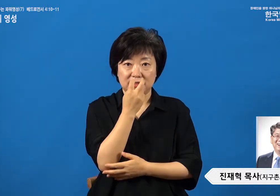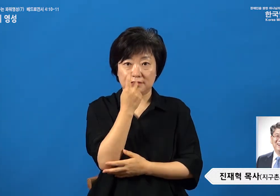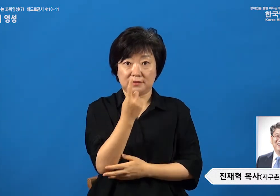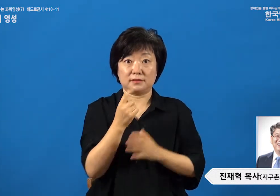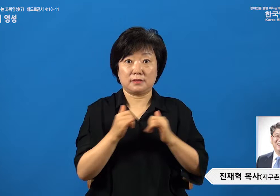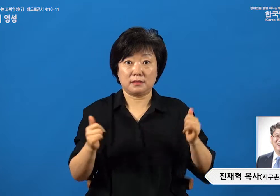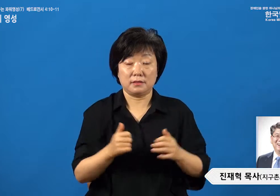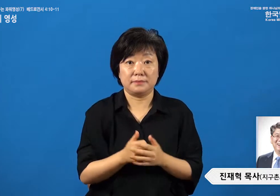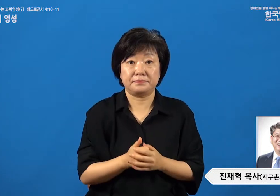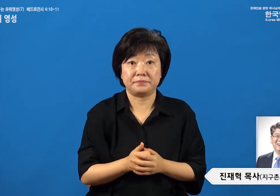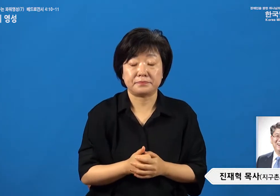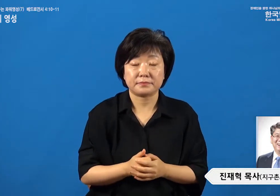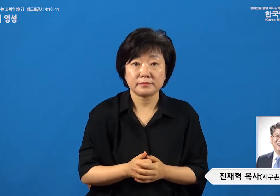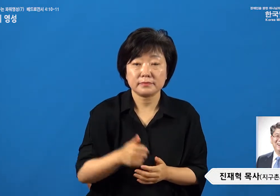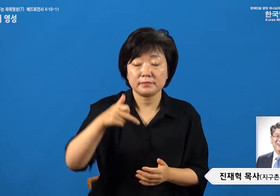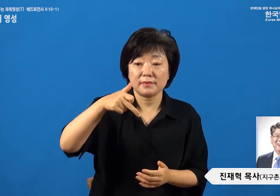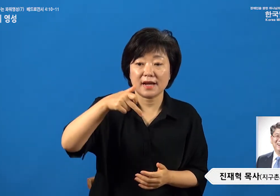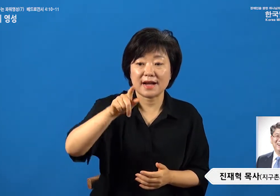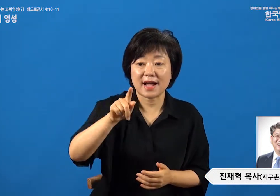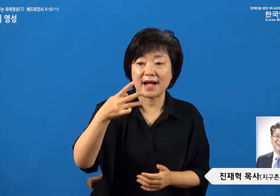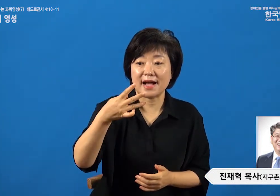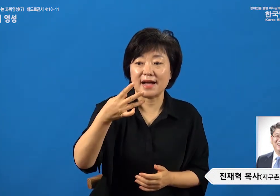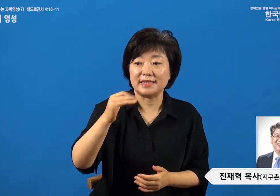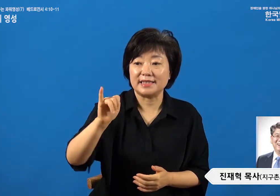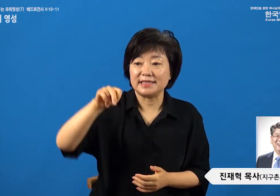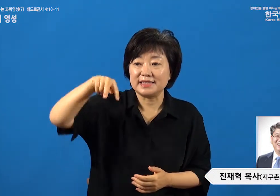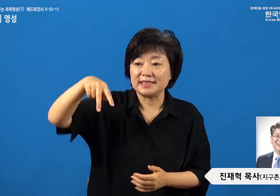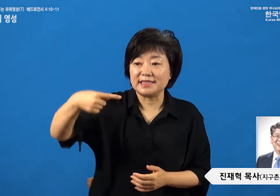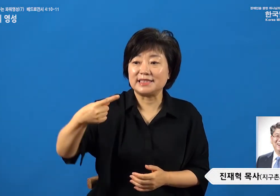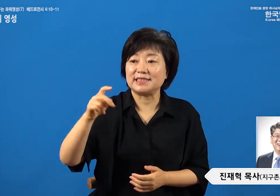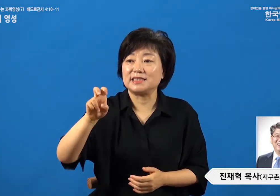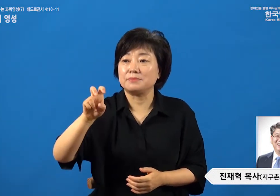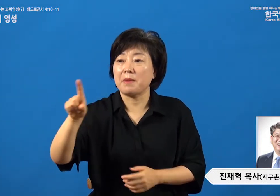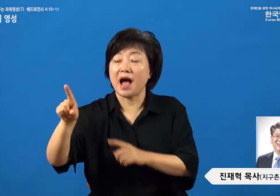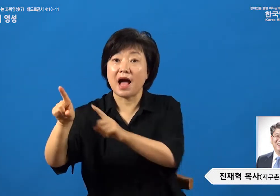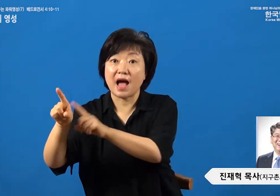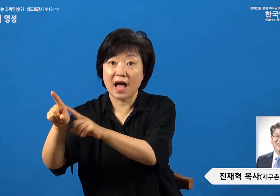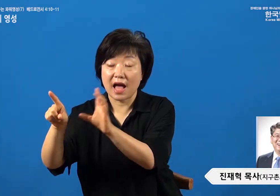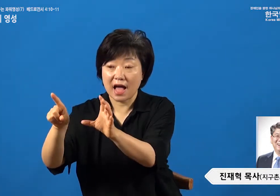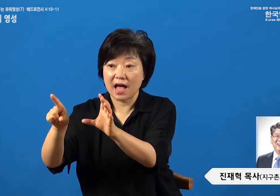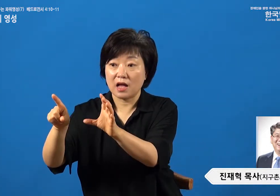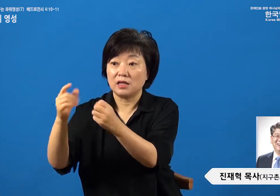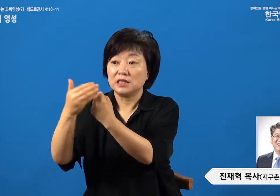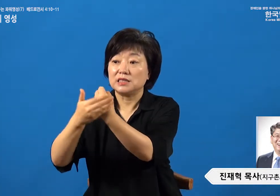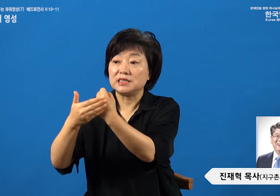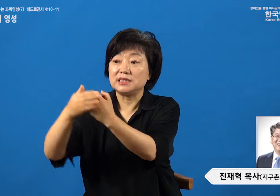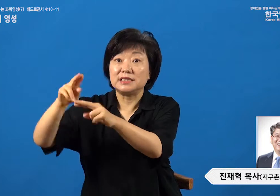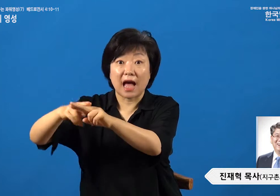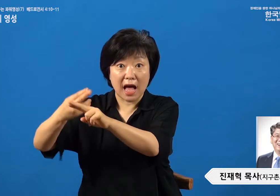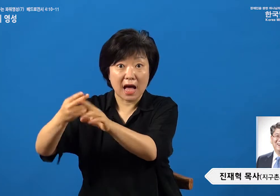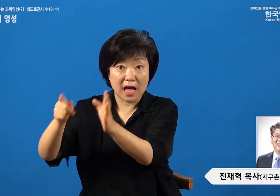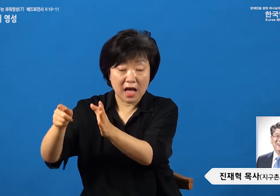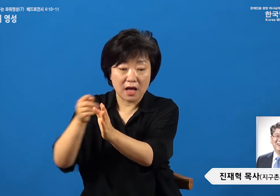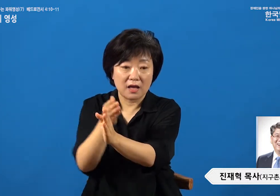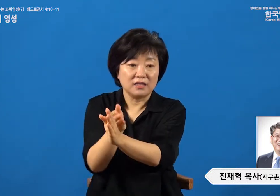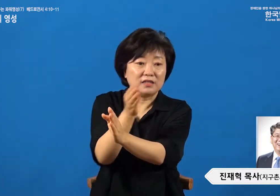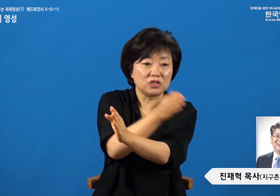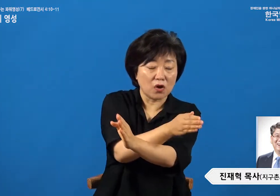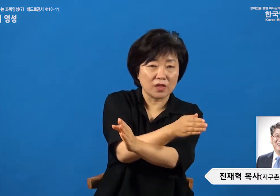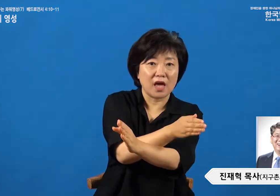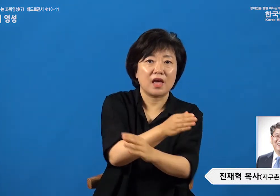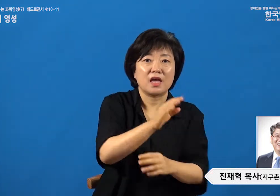단어의 카리스마라는 헬라어 원어를 보면 바로 카리스란 단어, 이 카리스란